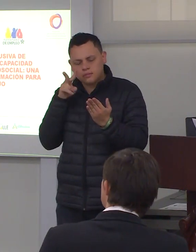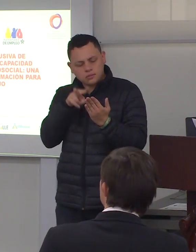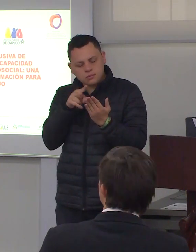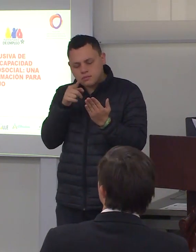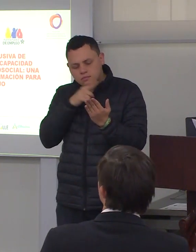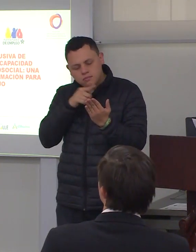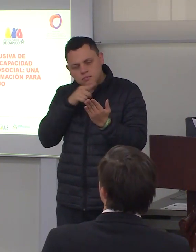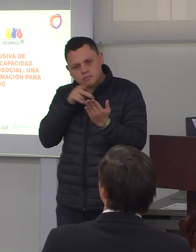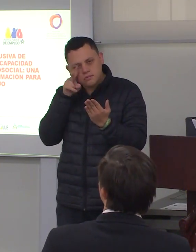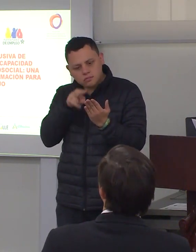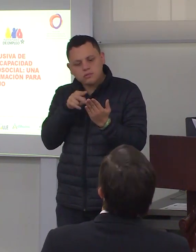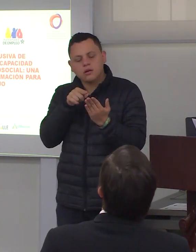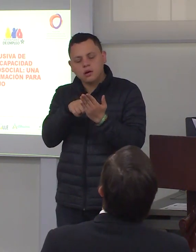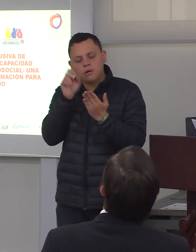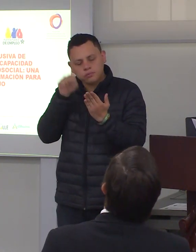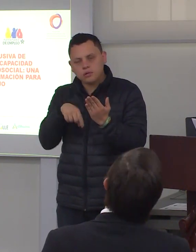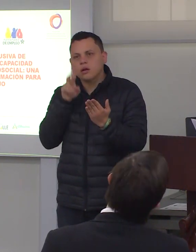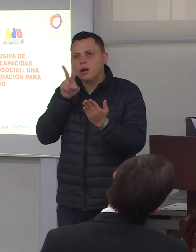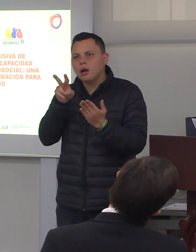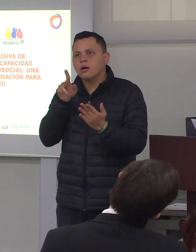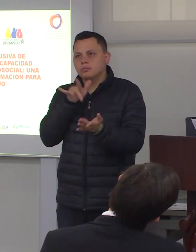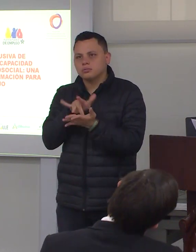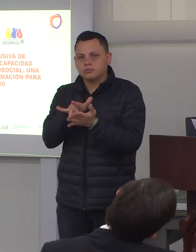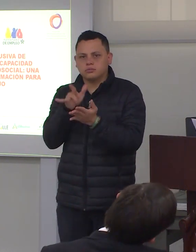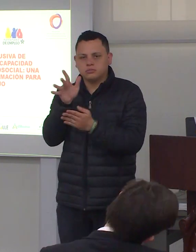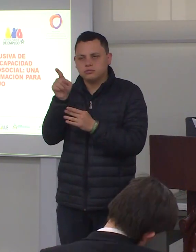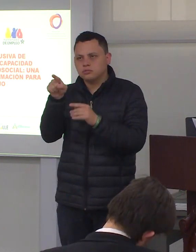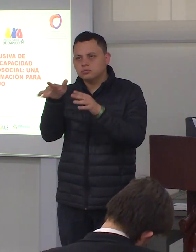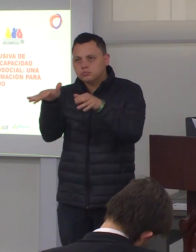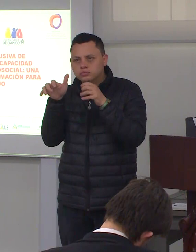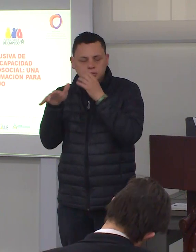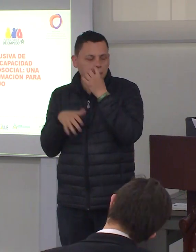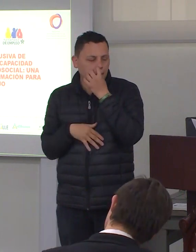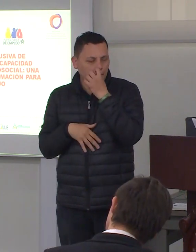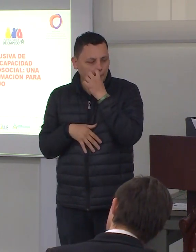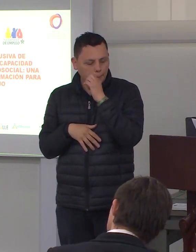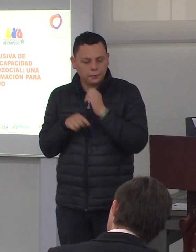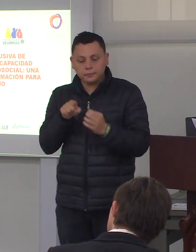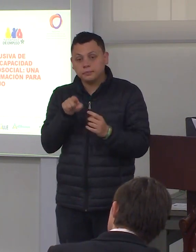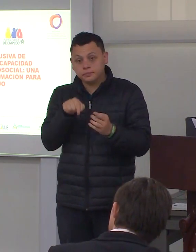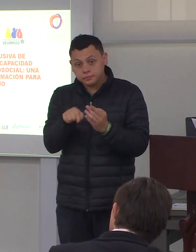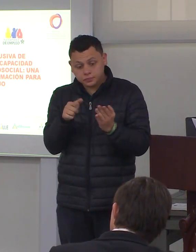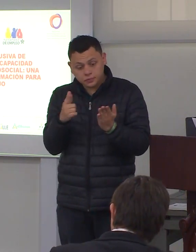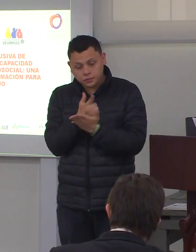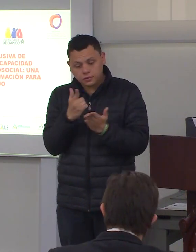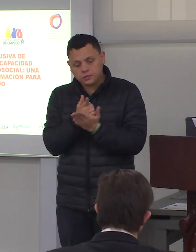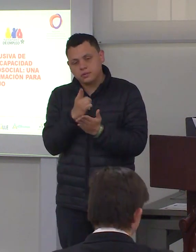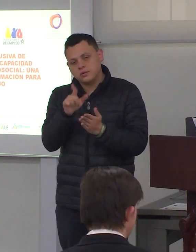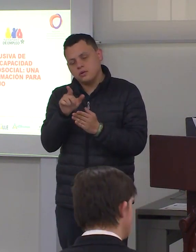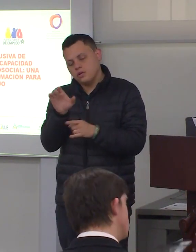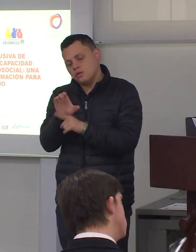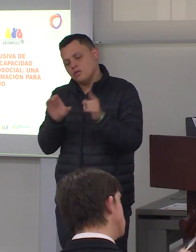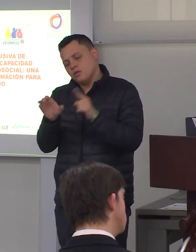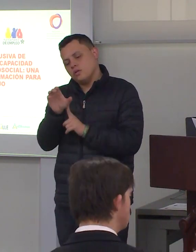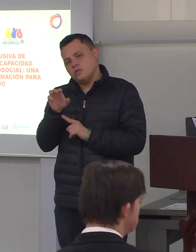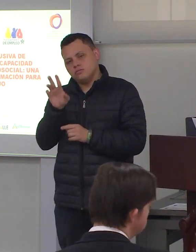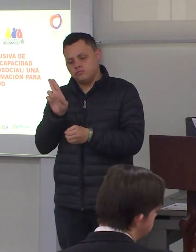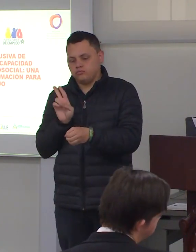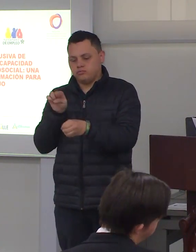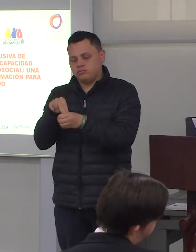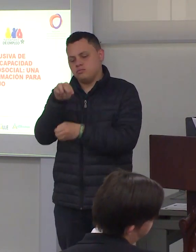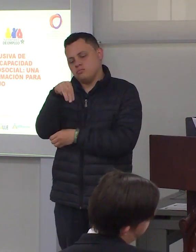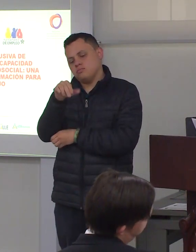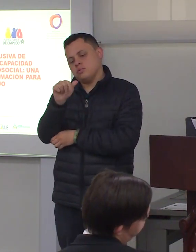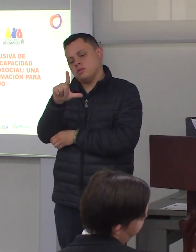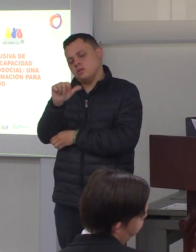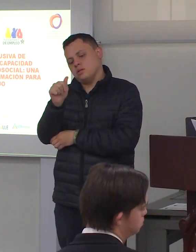pudieran participar de las charlas. Este libro era acerca de la cultura malagana, cultura indígena, cuyos vestigios